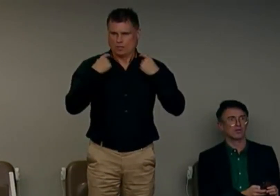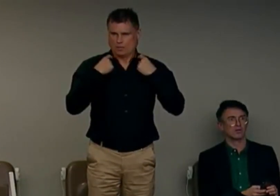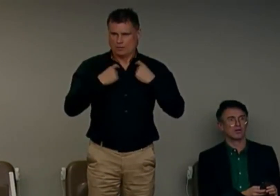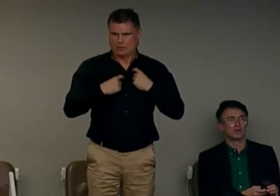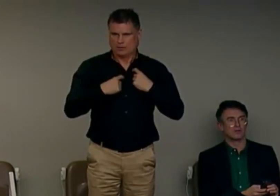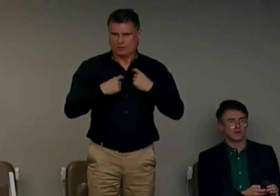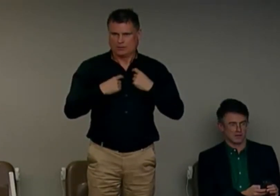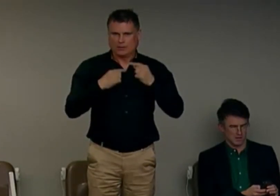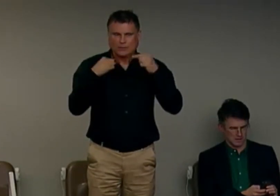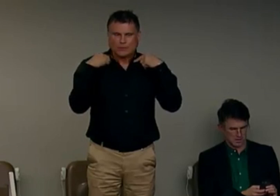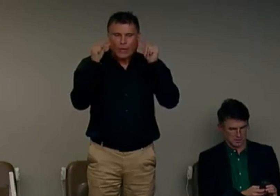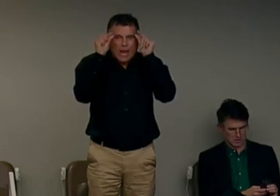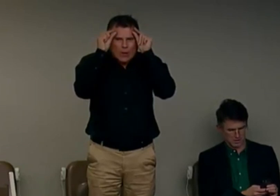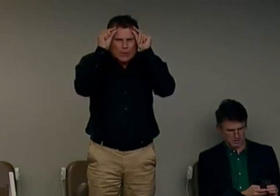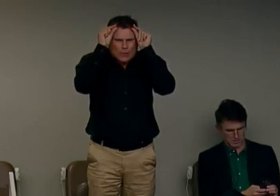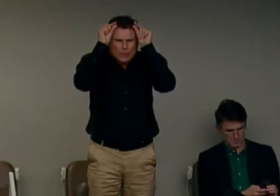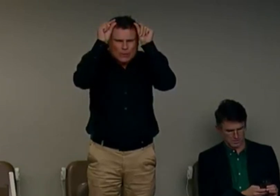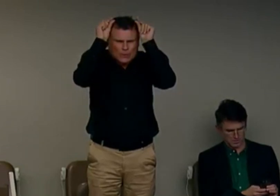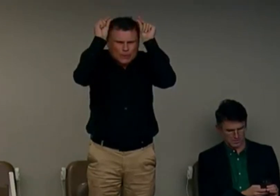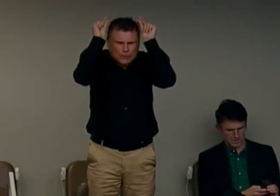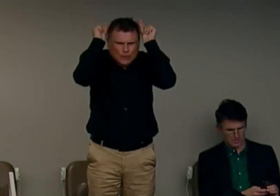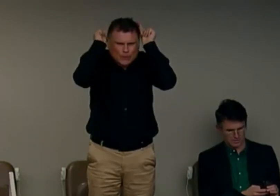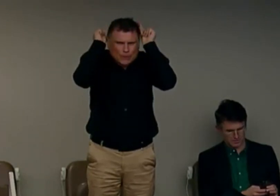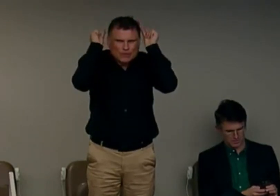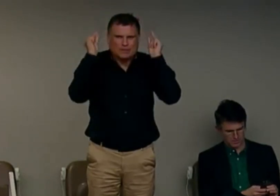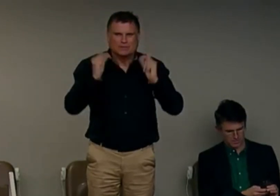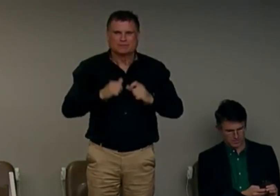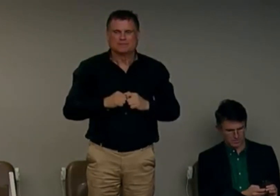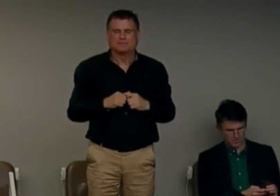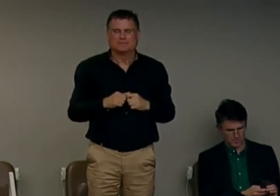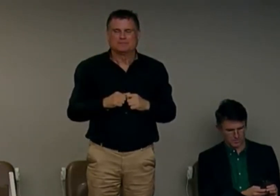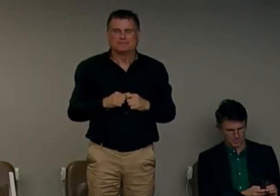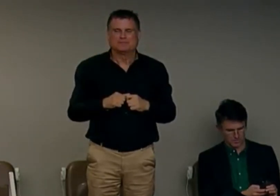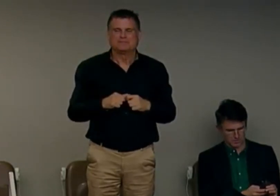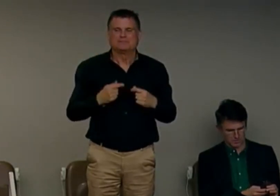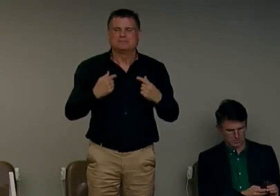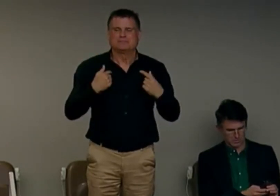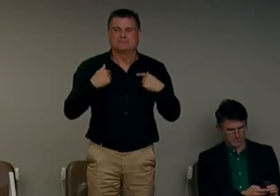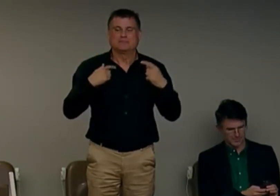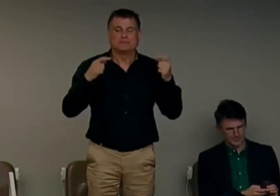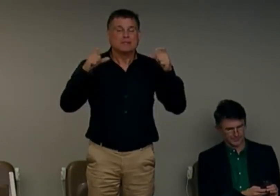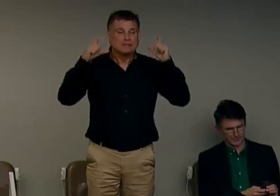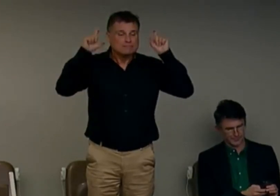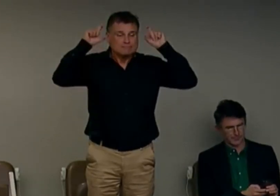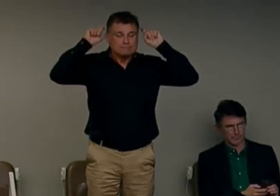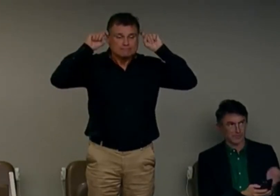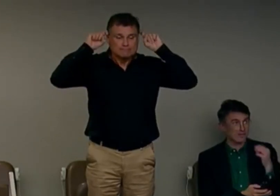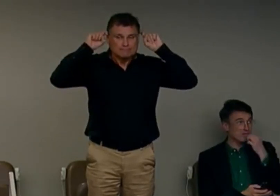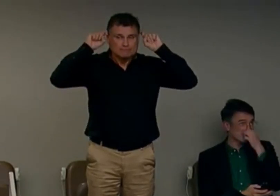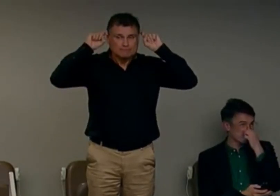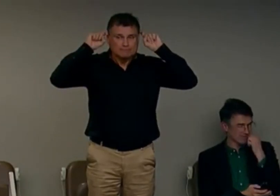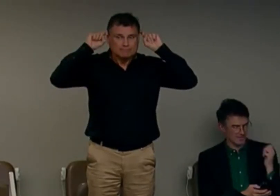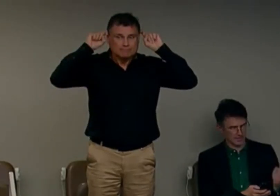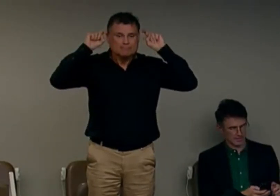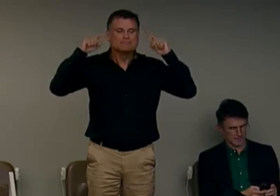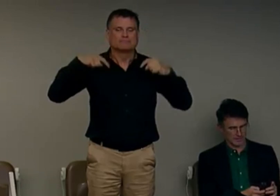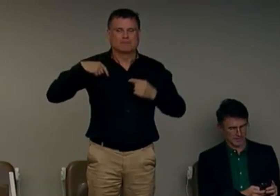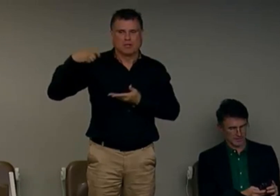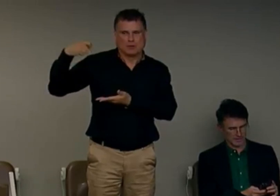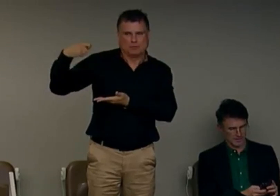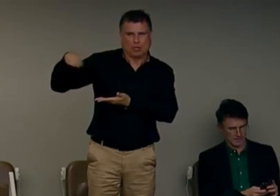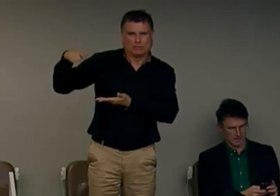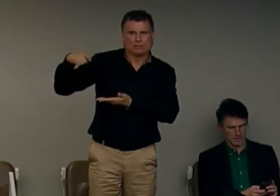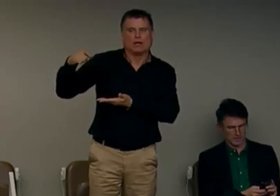deux appareils auditifs. Et je suis le président du Conseil national consultatif